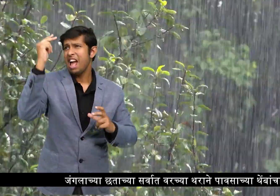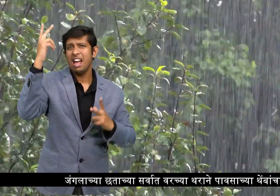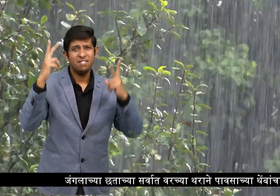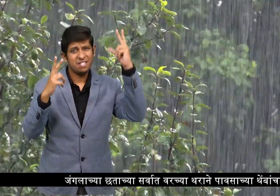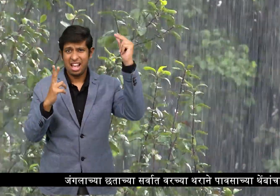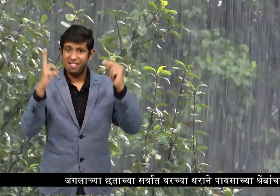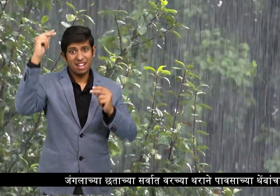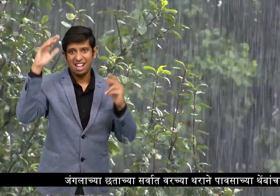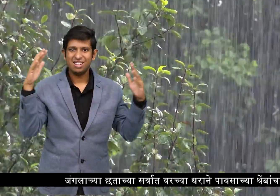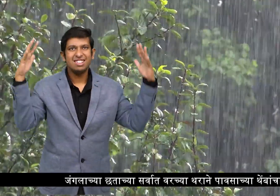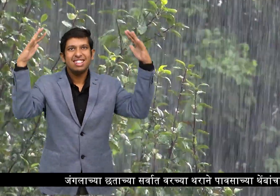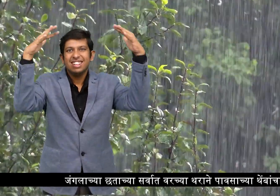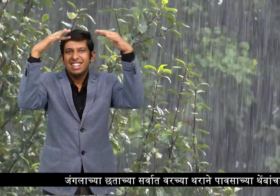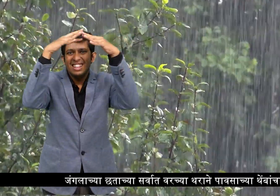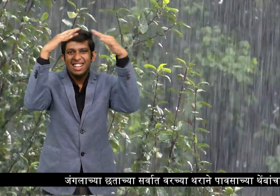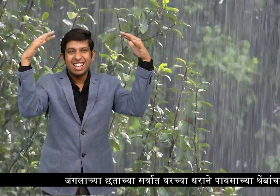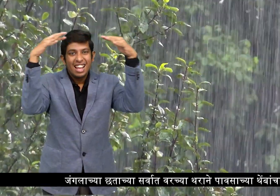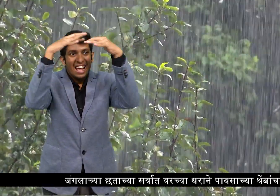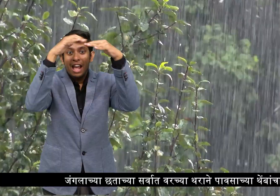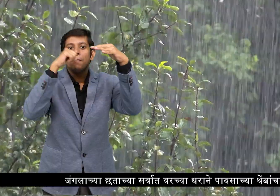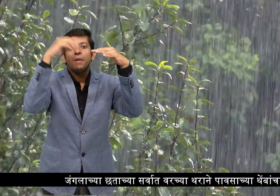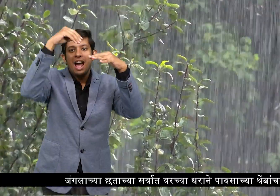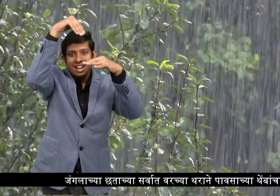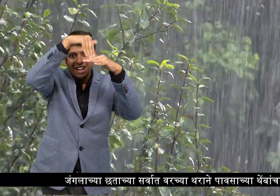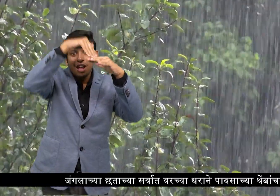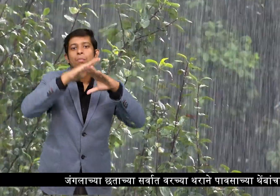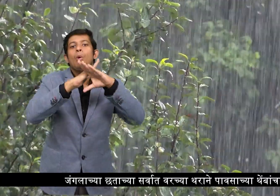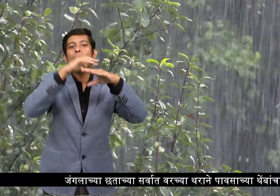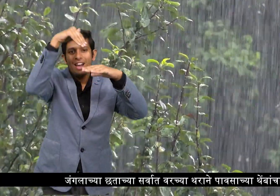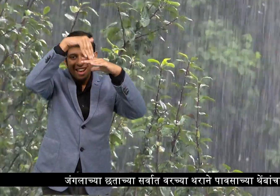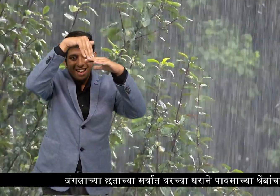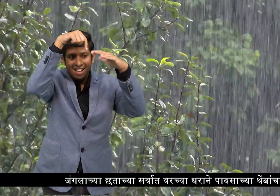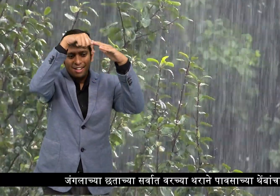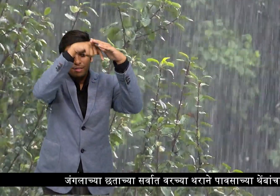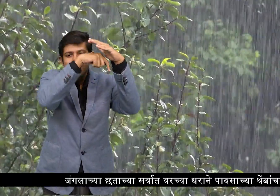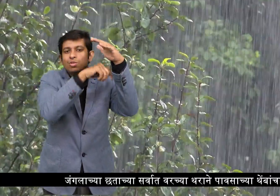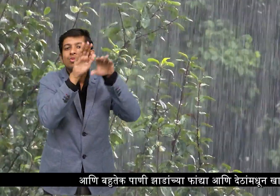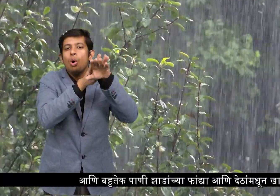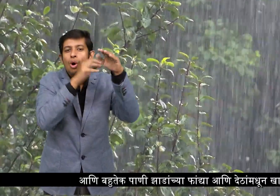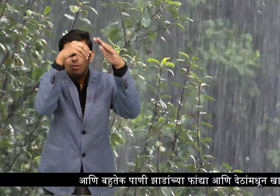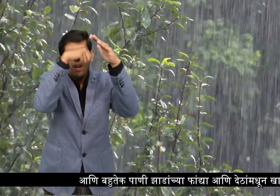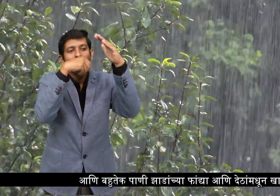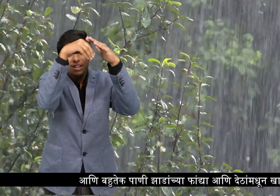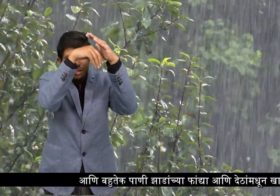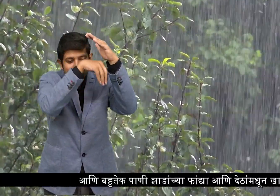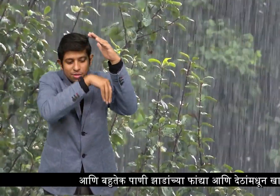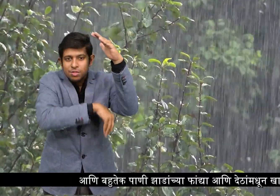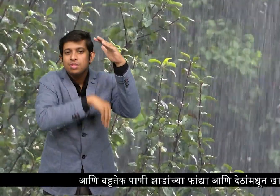जंगलाच्या छताच्या सर्वात वरच्या थराने पावसाचे थेंबांचा प्रवाह अडवला आणि बहुतेक पाणी झाडांच्या फांद्या